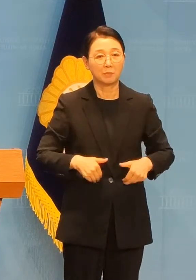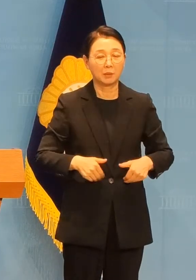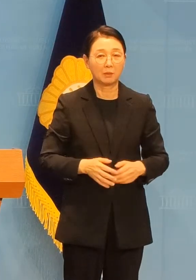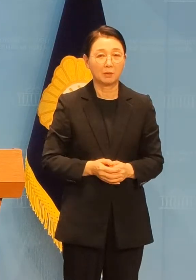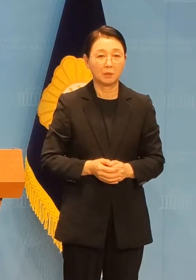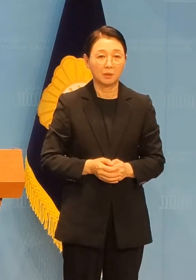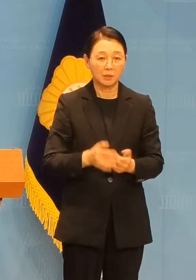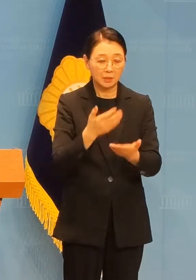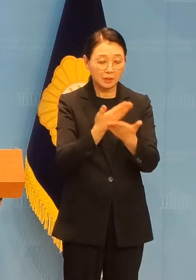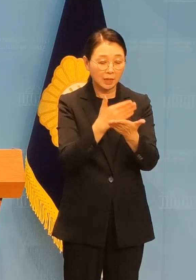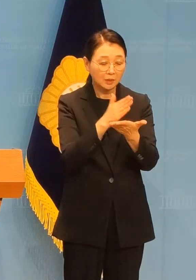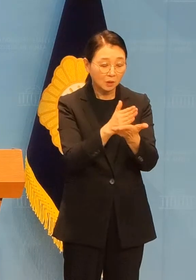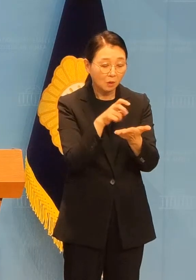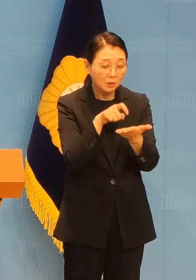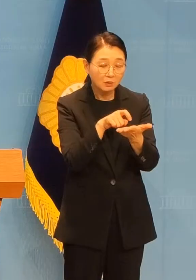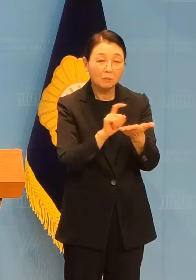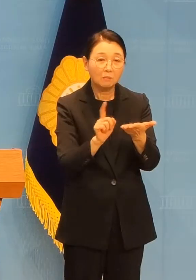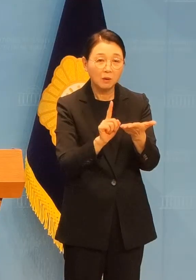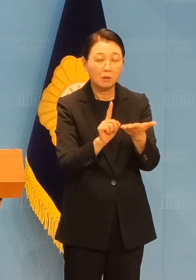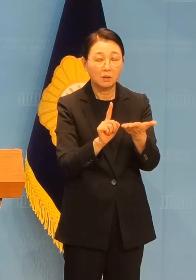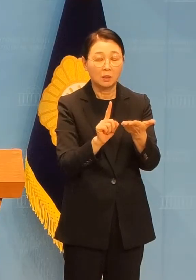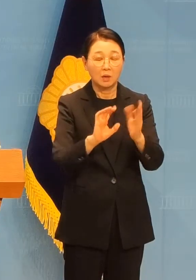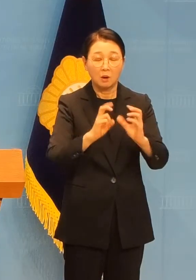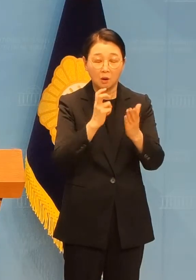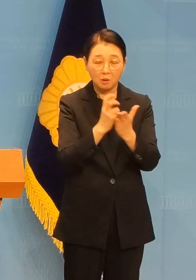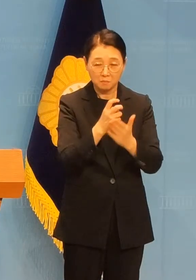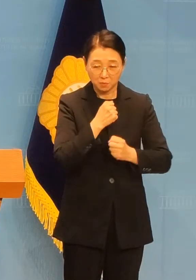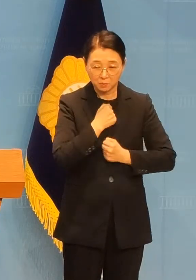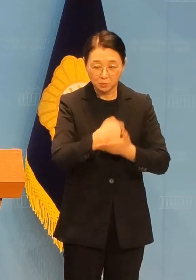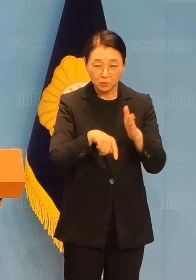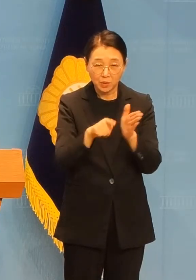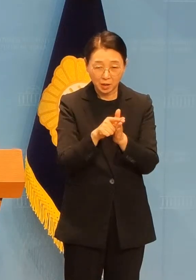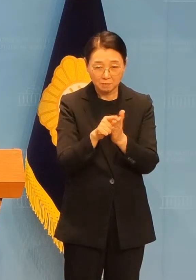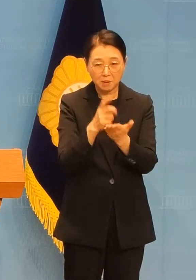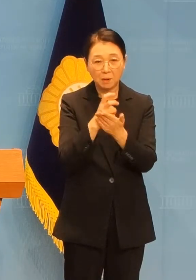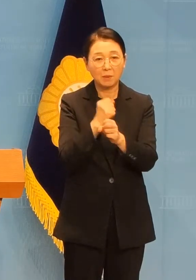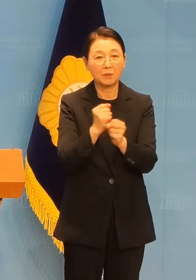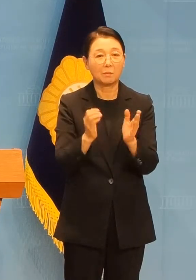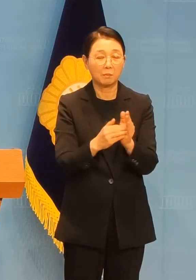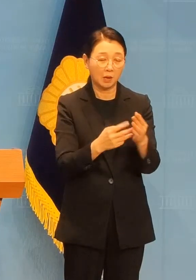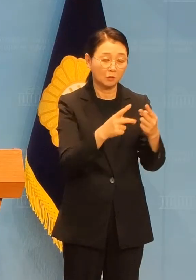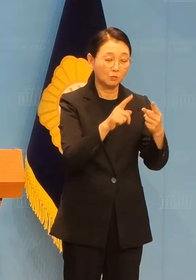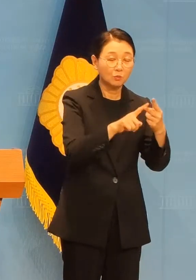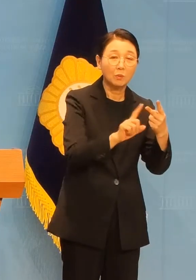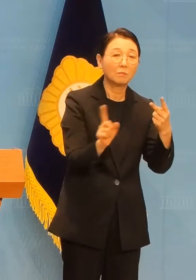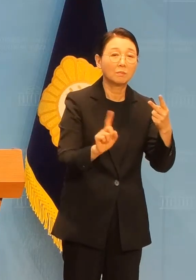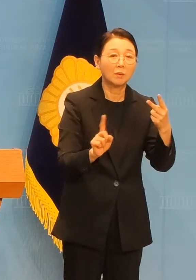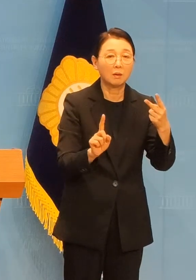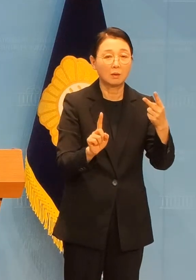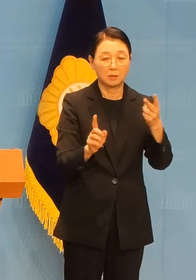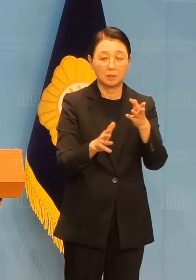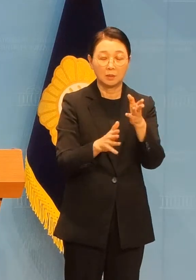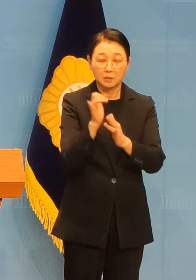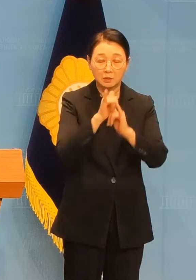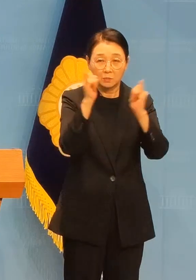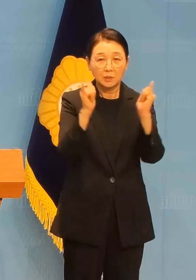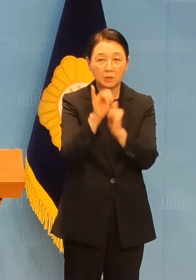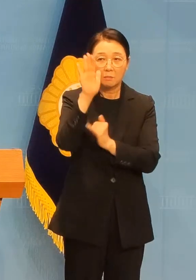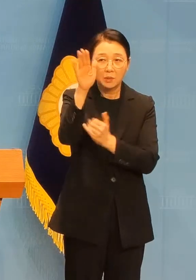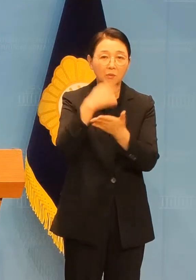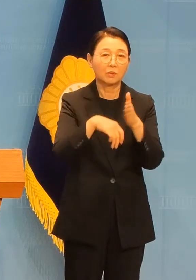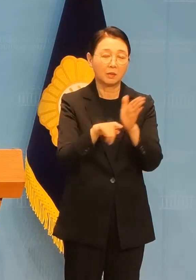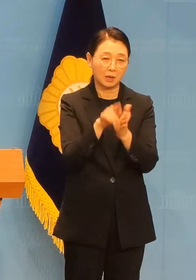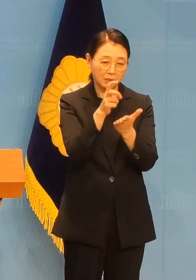이 개정안이 당장의 헌법 수호를 위한 장치라면 두 번째 단계는 시민사회의 미래를 위한